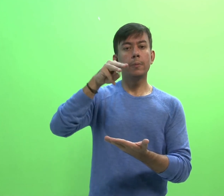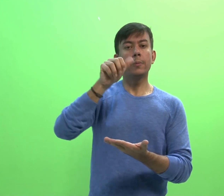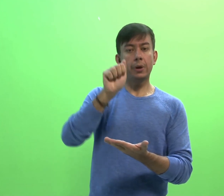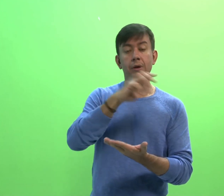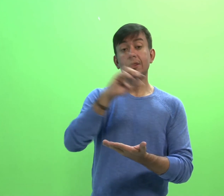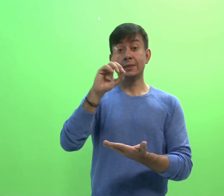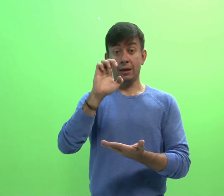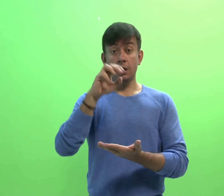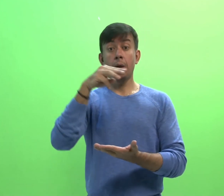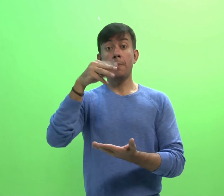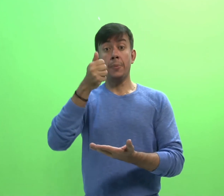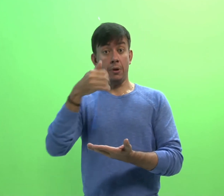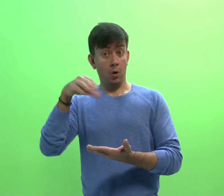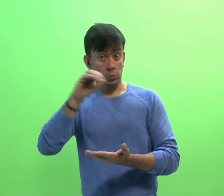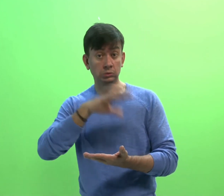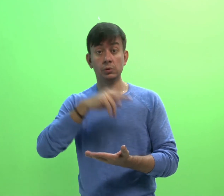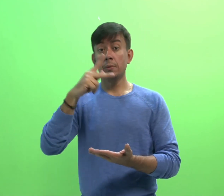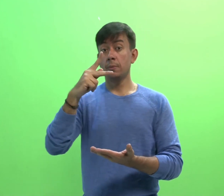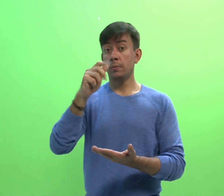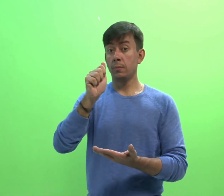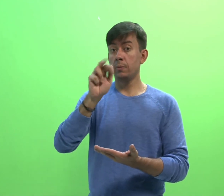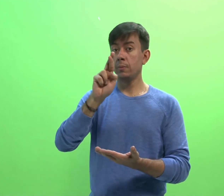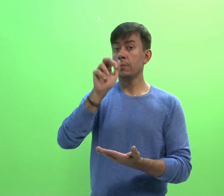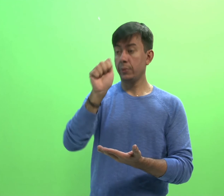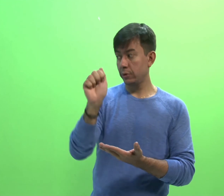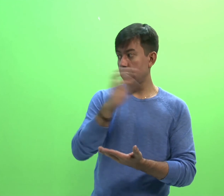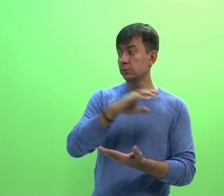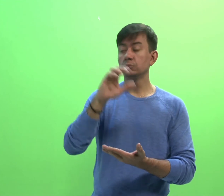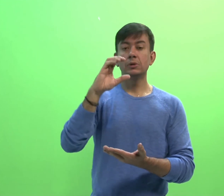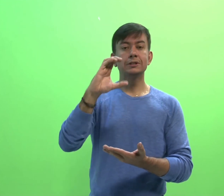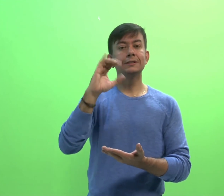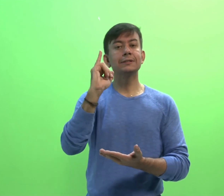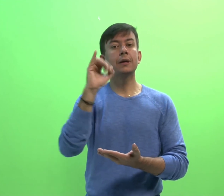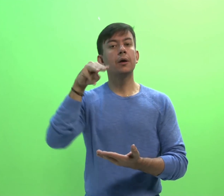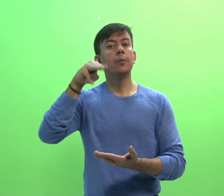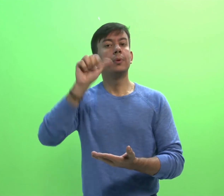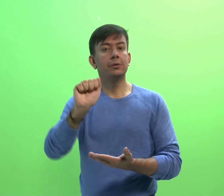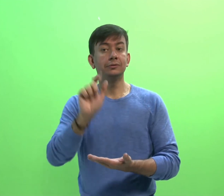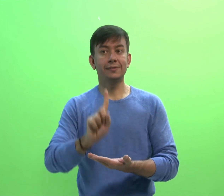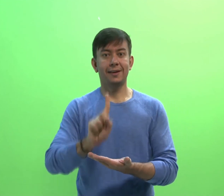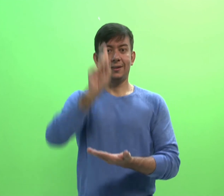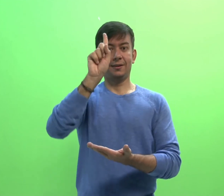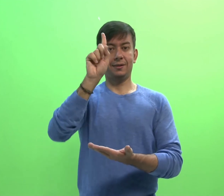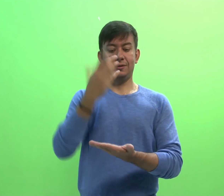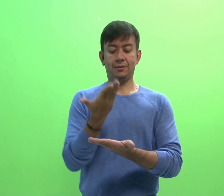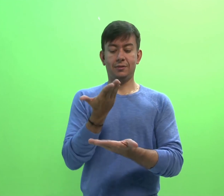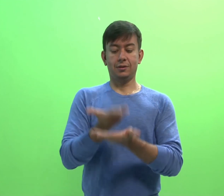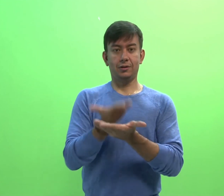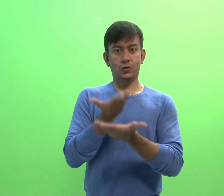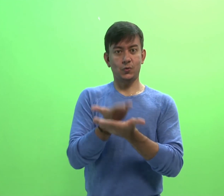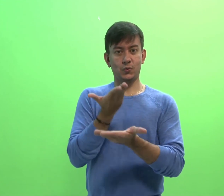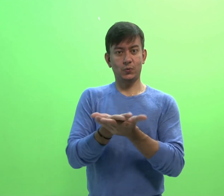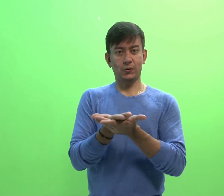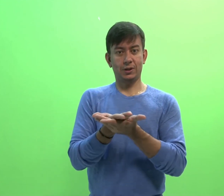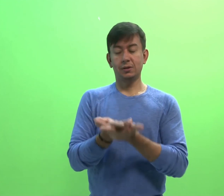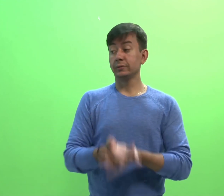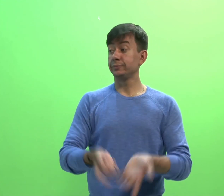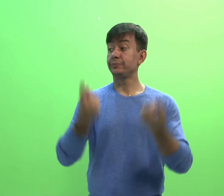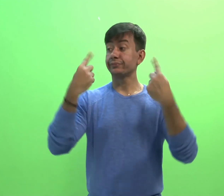Palma das mãos para cima. Expressões não manuais. Vai depender do contexto que